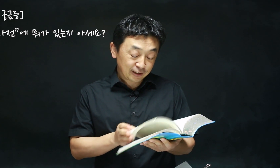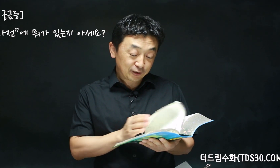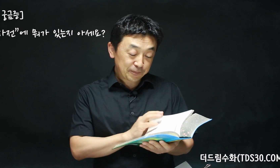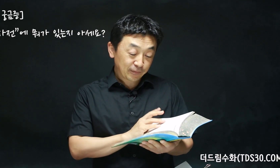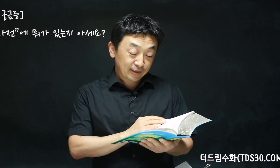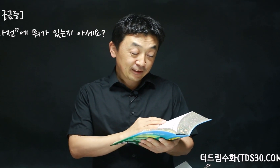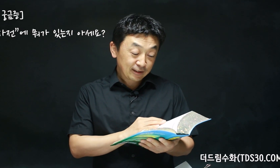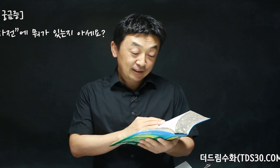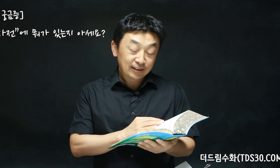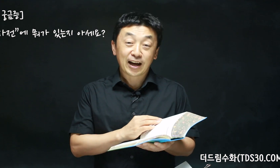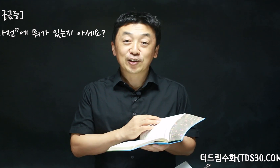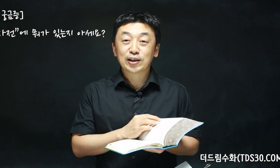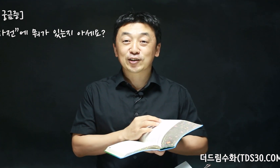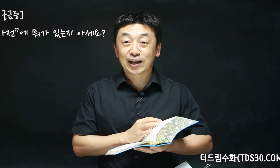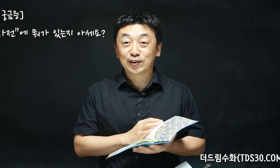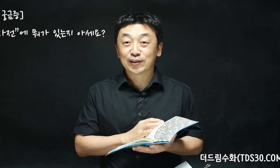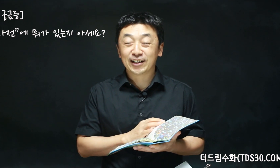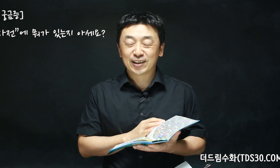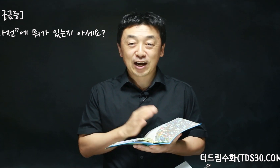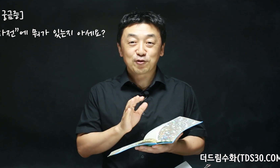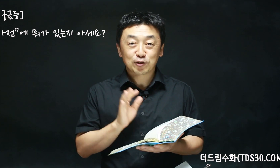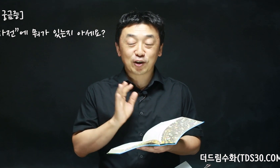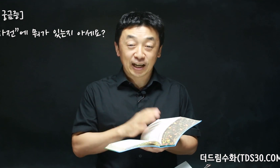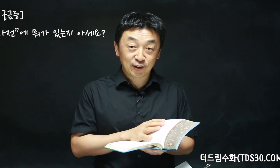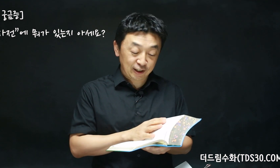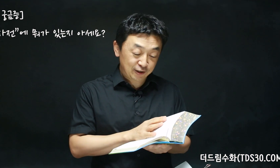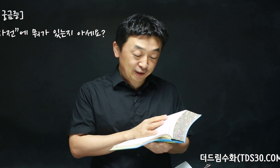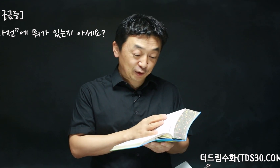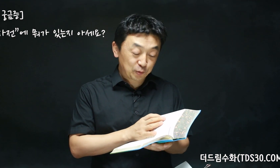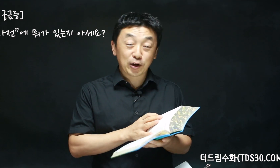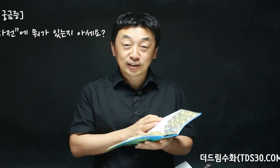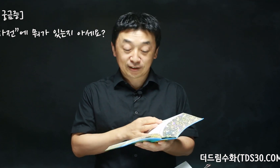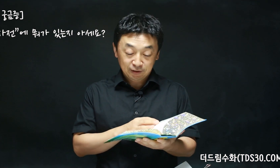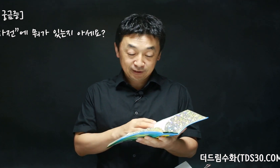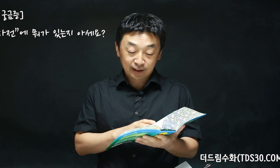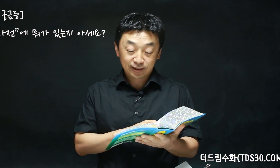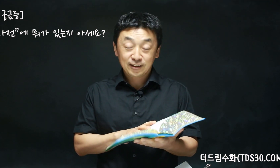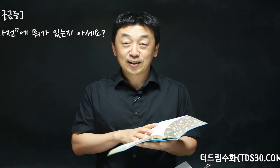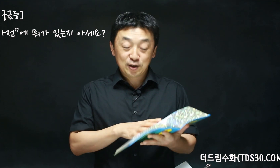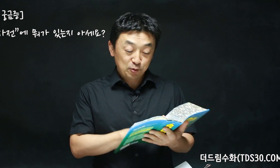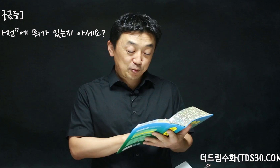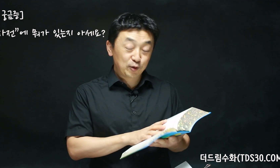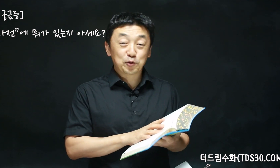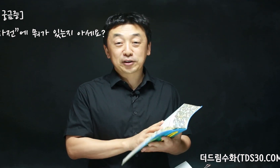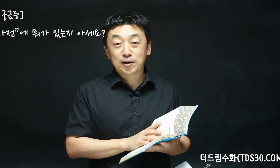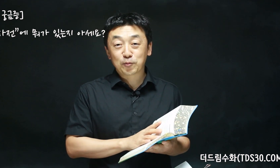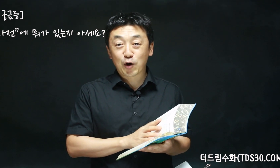아세요? 단어가 있죠, 단어. 예. 한국어 단어가 있죠? 근데 또 뭐가 있는지 아세요? 네. 여기 보면 속담,